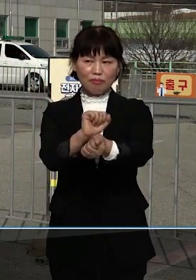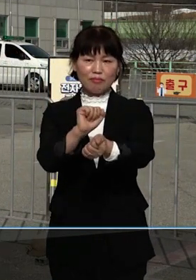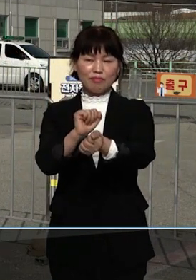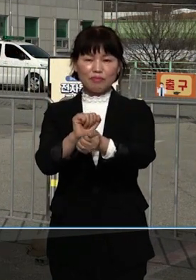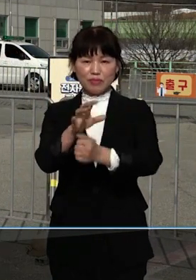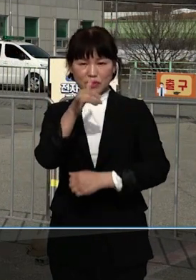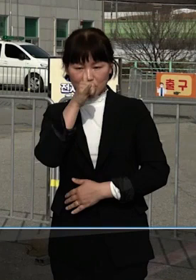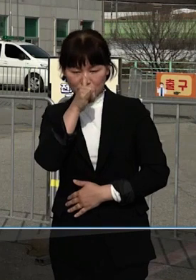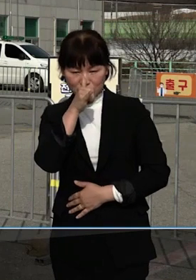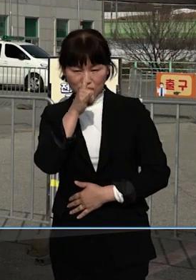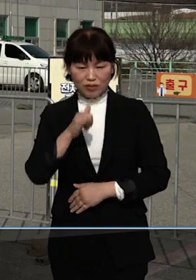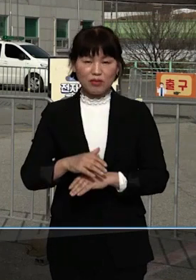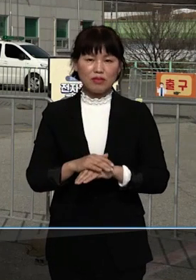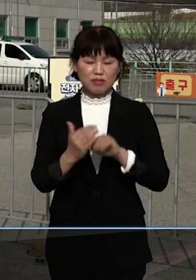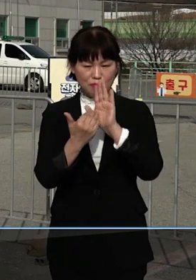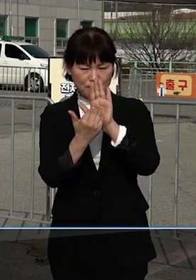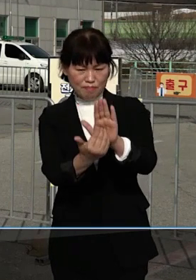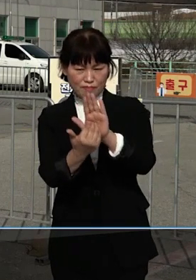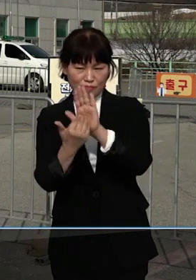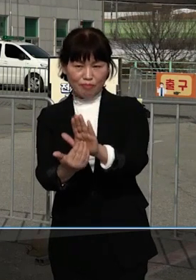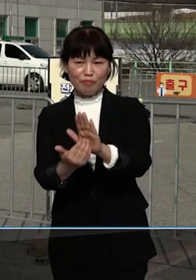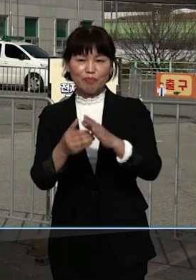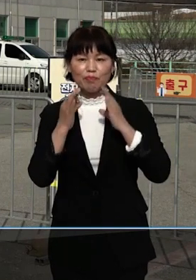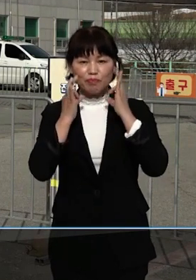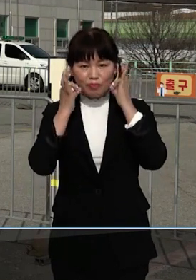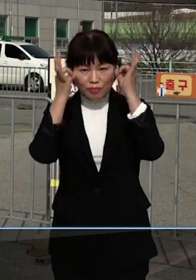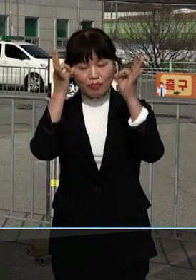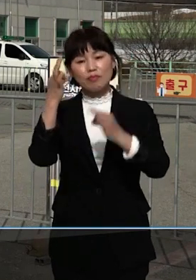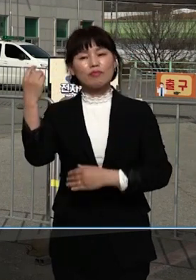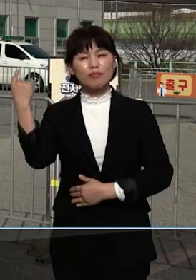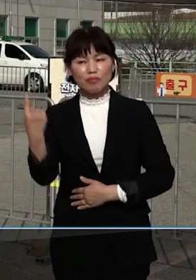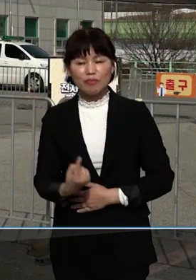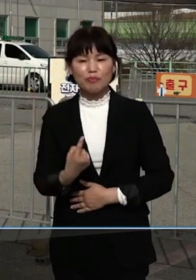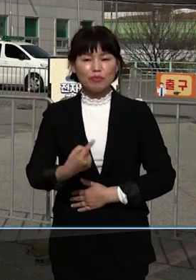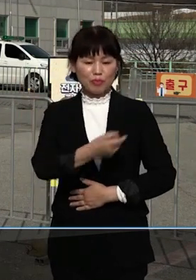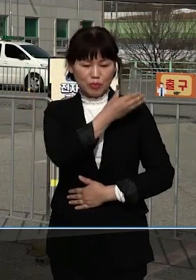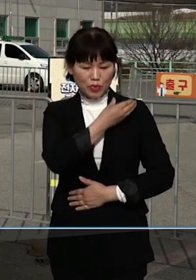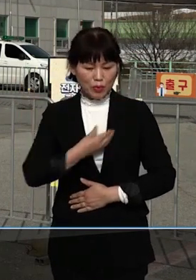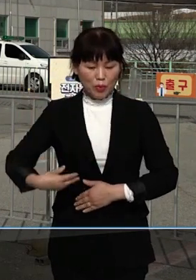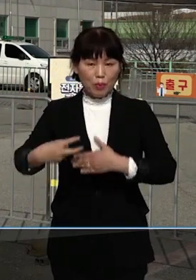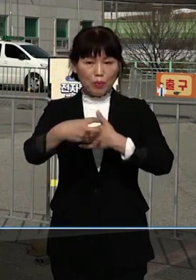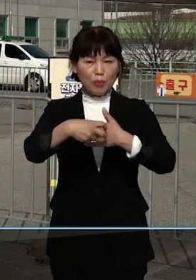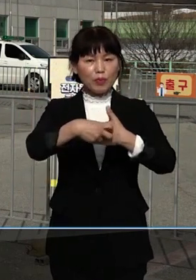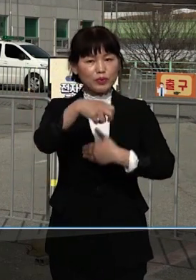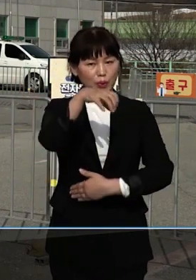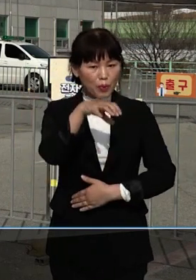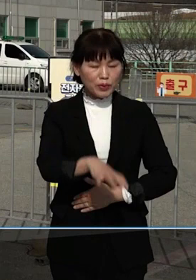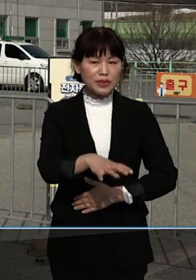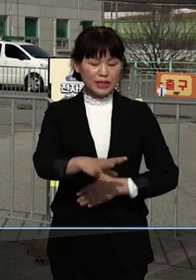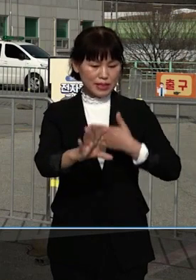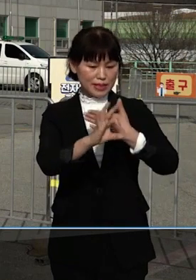감염을 선제적으로 차단하고자 보건소 선별진료소 및